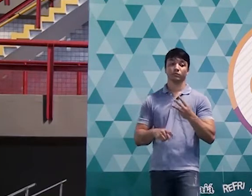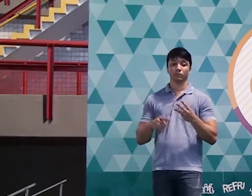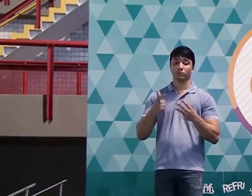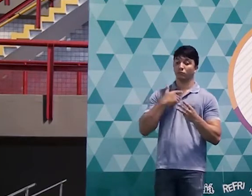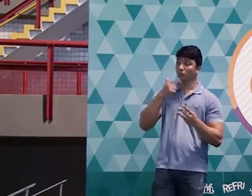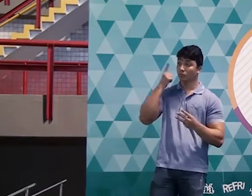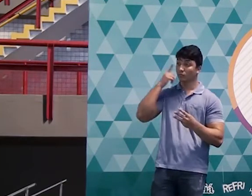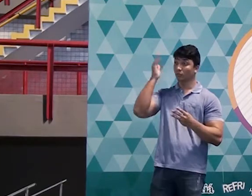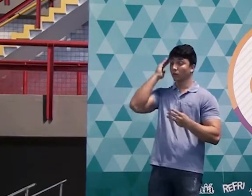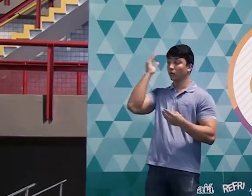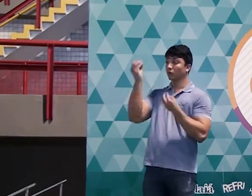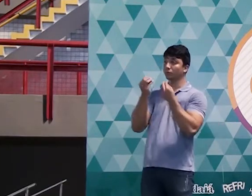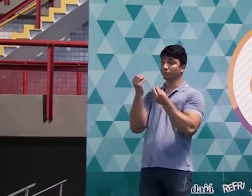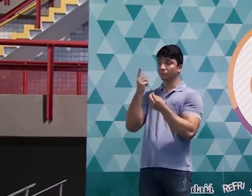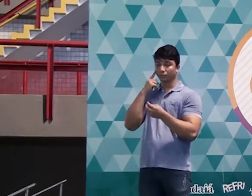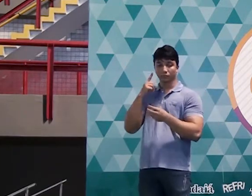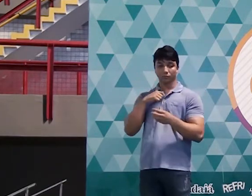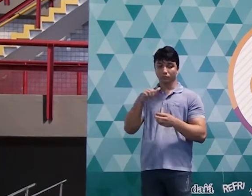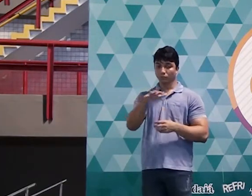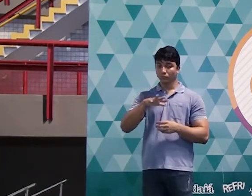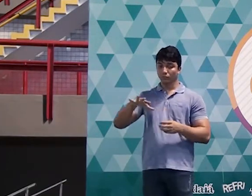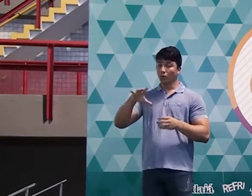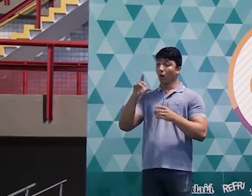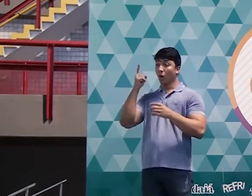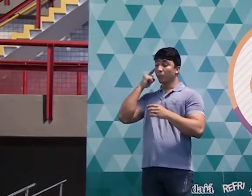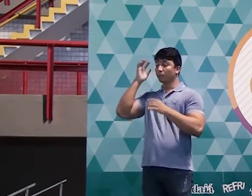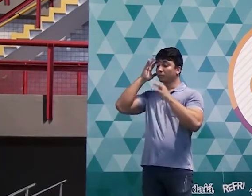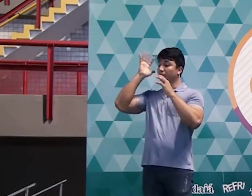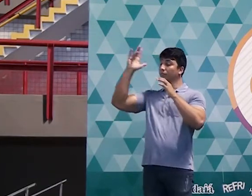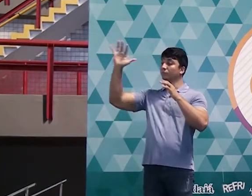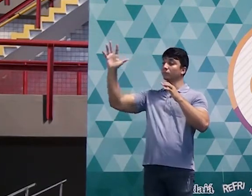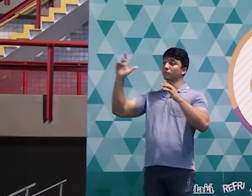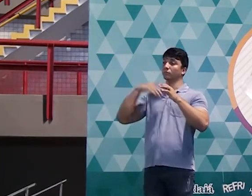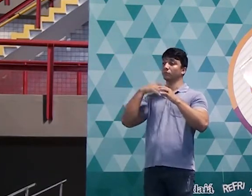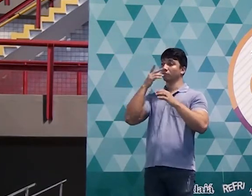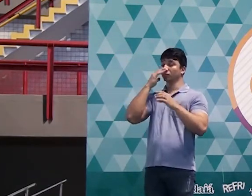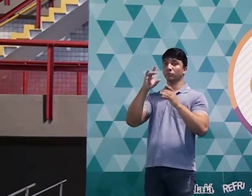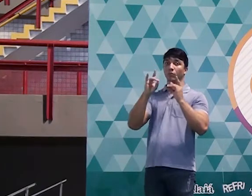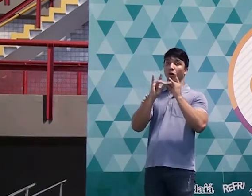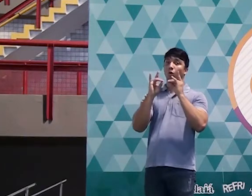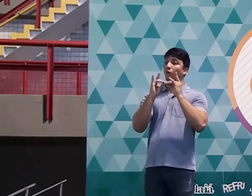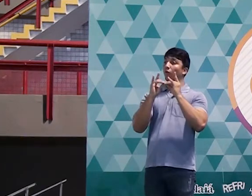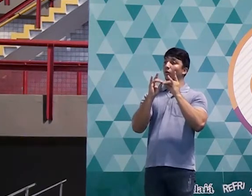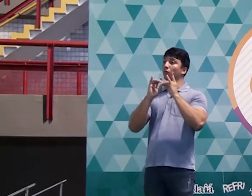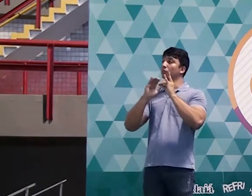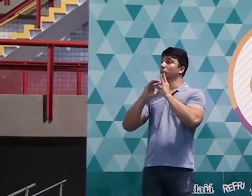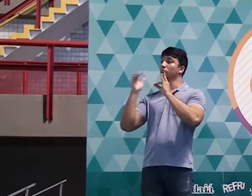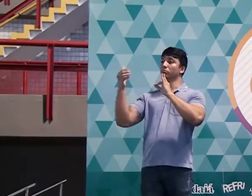para você entender. Entramos dentro do muro. Vamos supor que isso aqui é o feudo, porque aqui tá sensacional, ó.